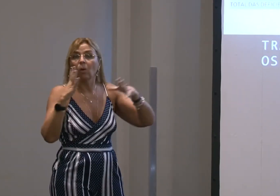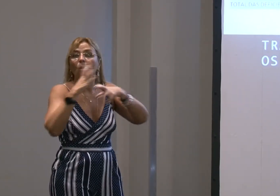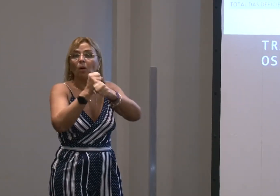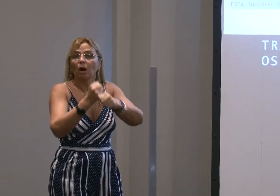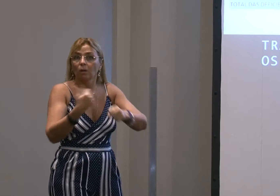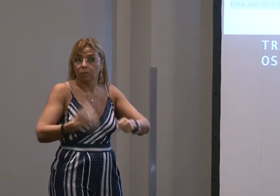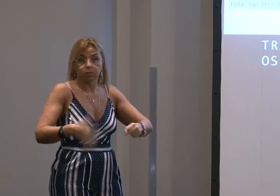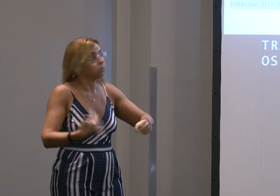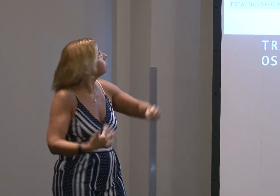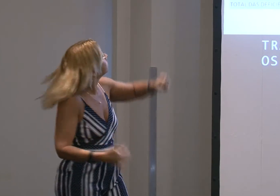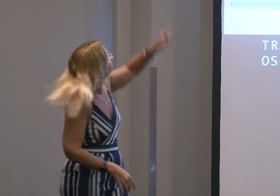dificuldade